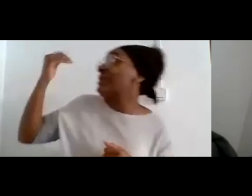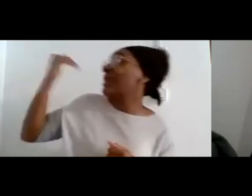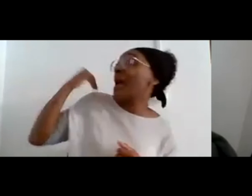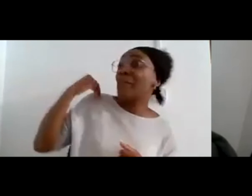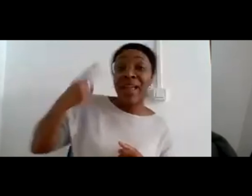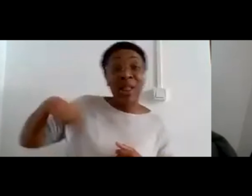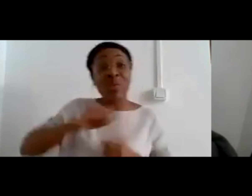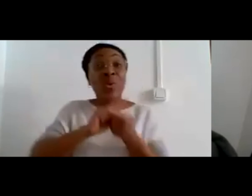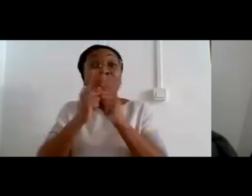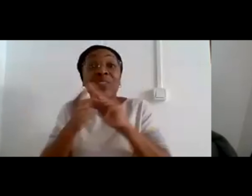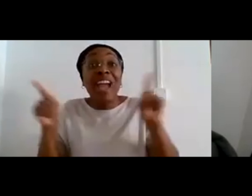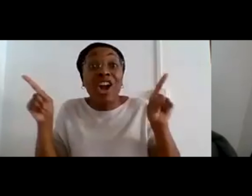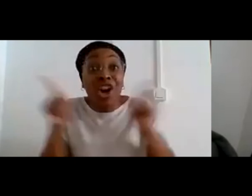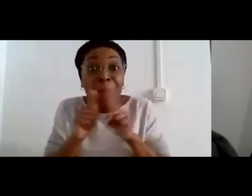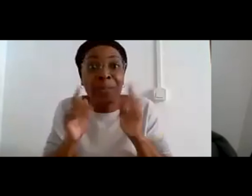Christ.